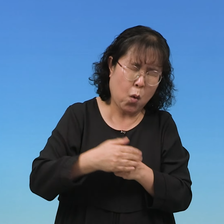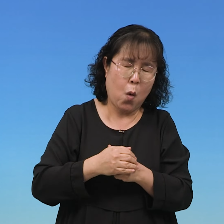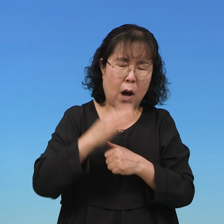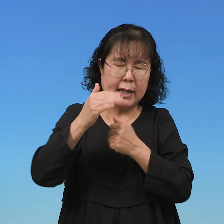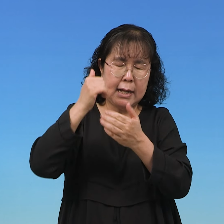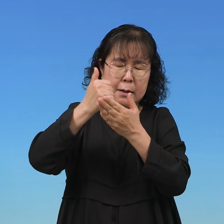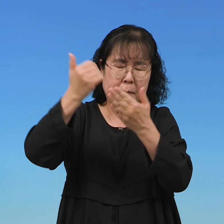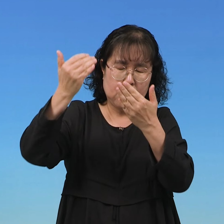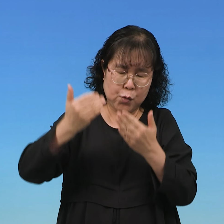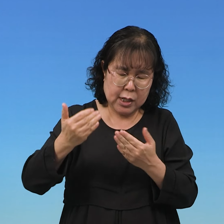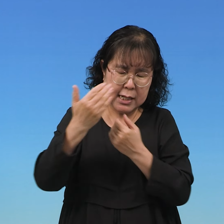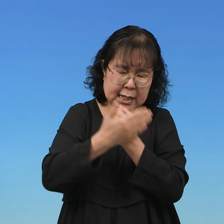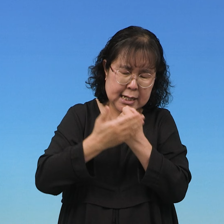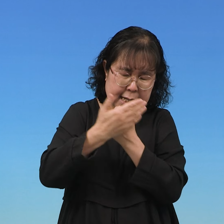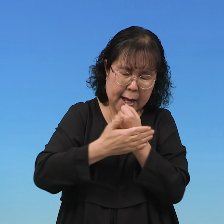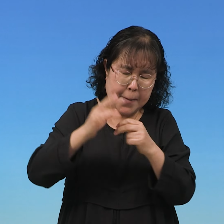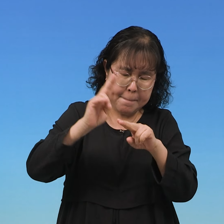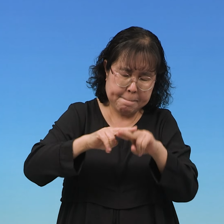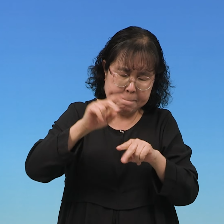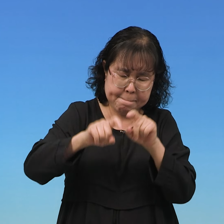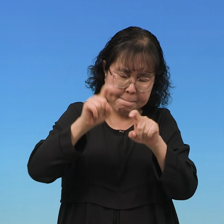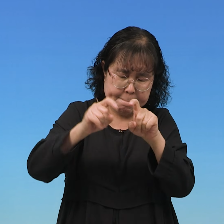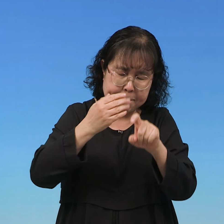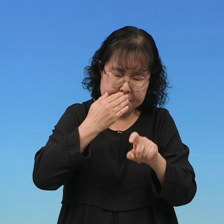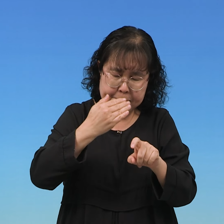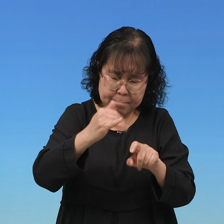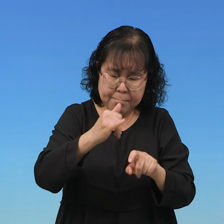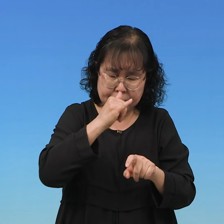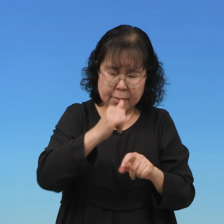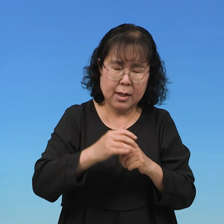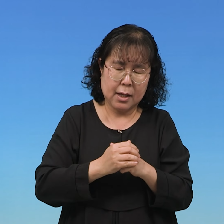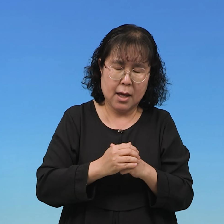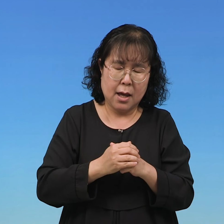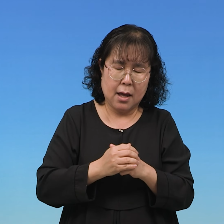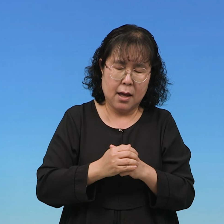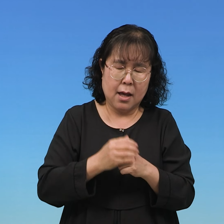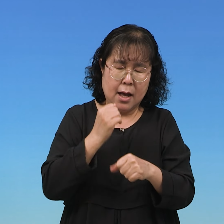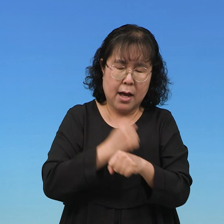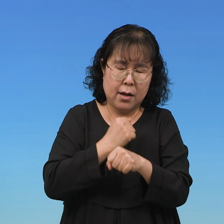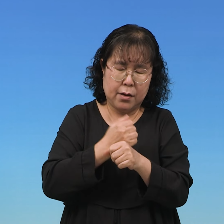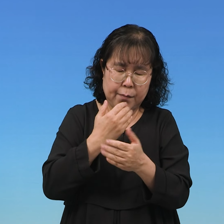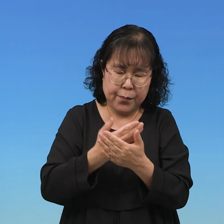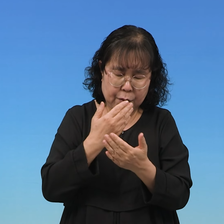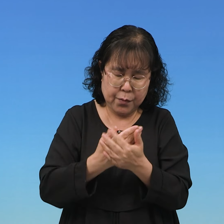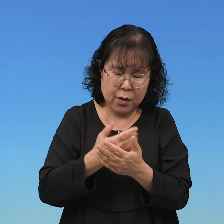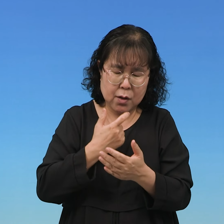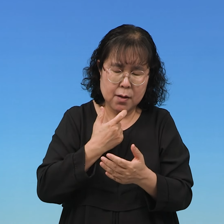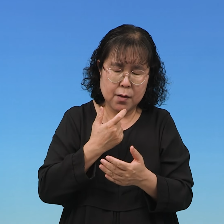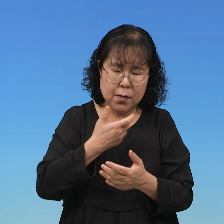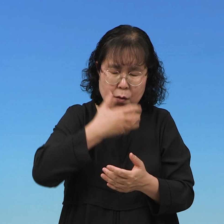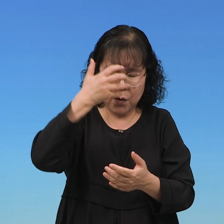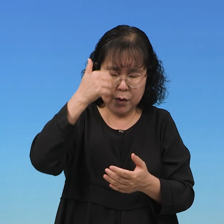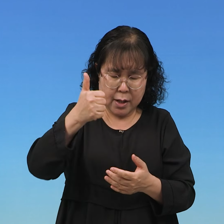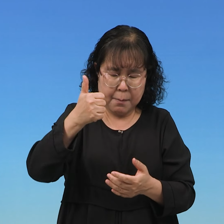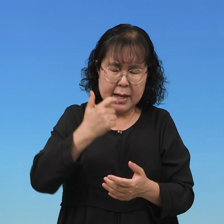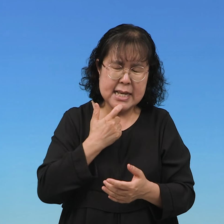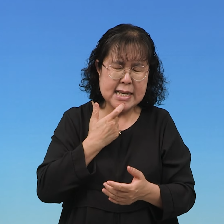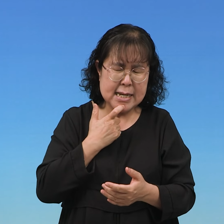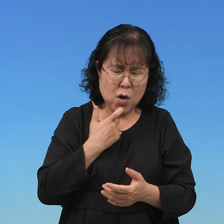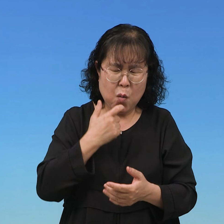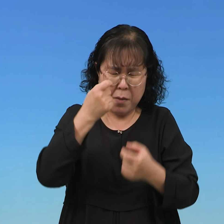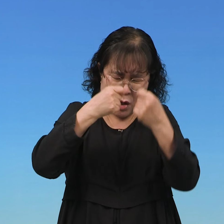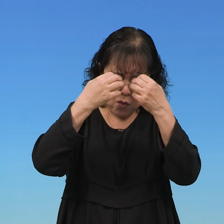하나님 주시는 은혜의 자리로 나아갈 수 있는 그런 성도님들 되게 하여 주시옵소서. 요셉의